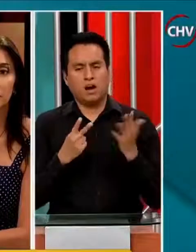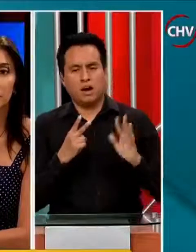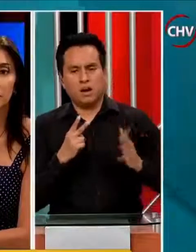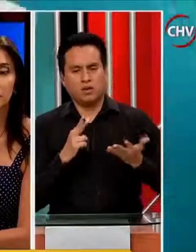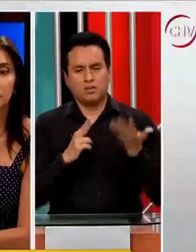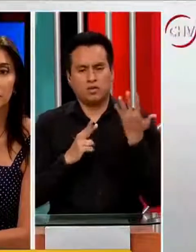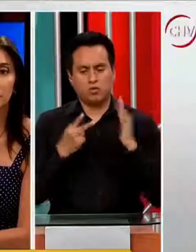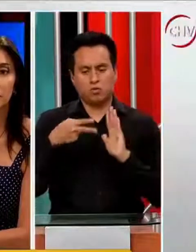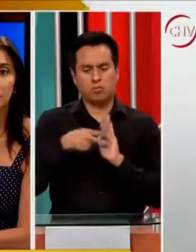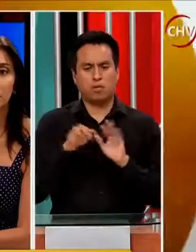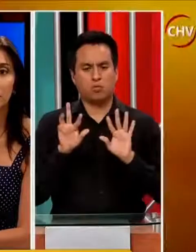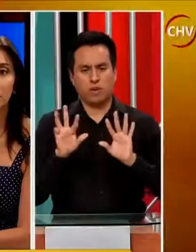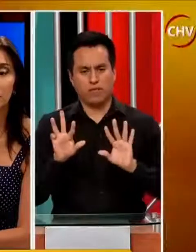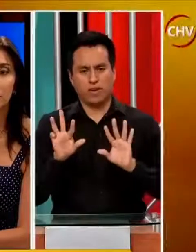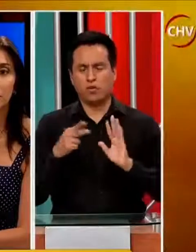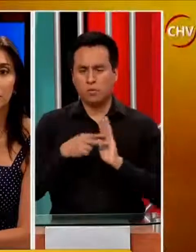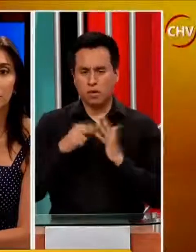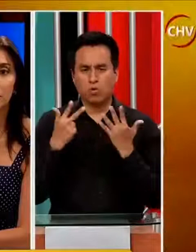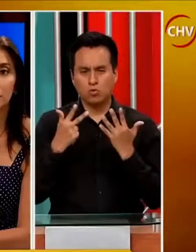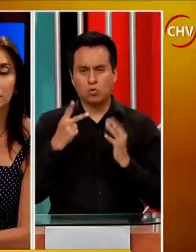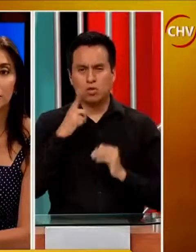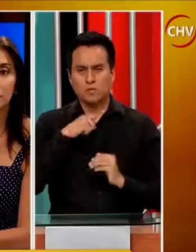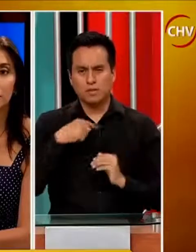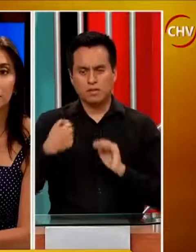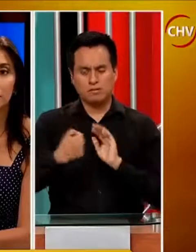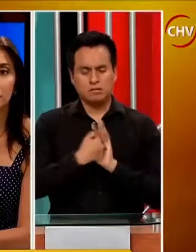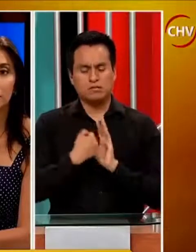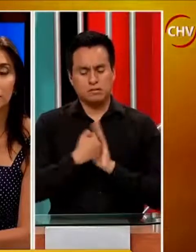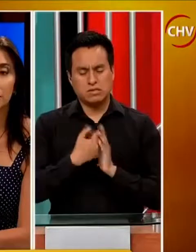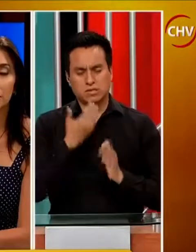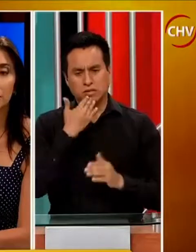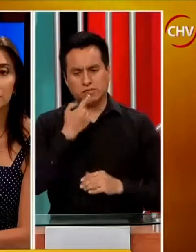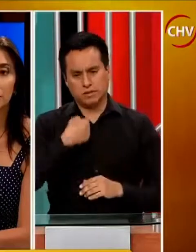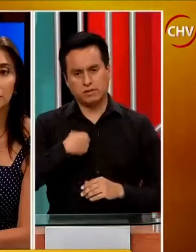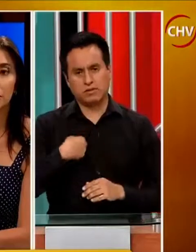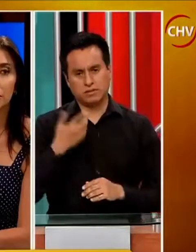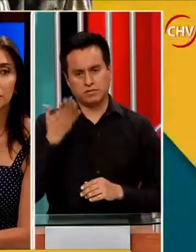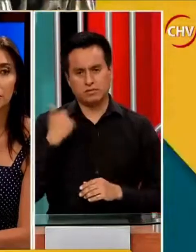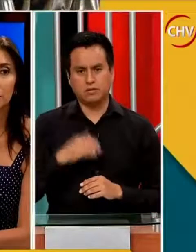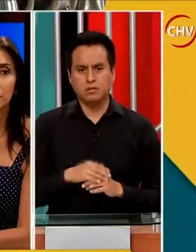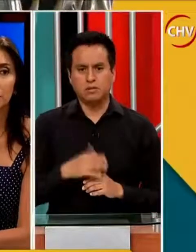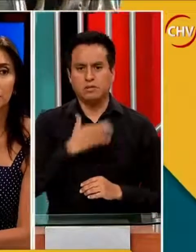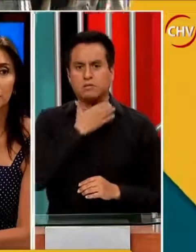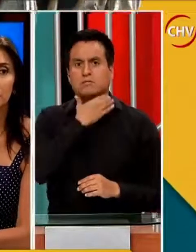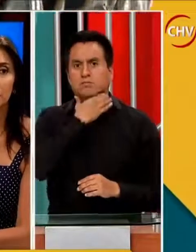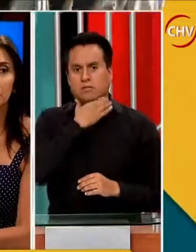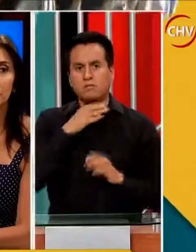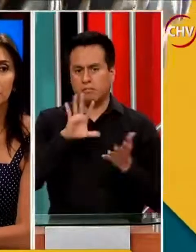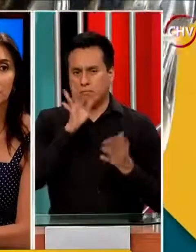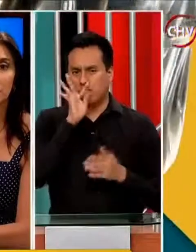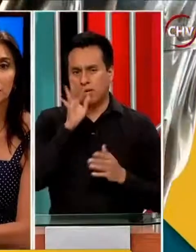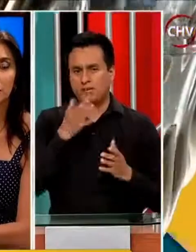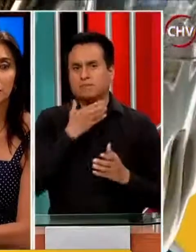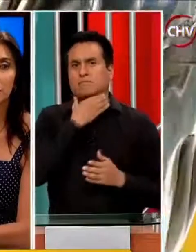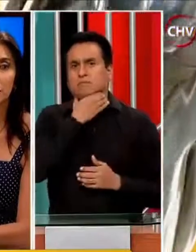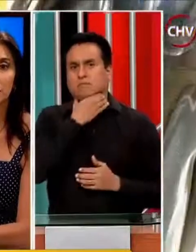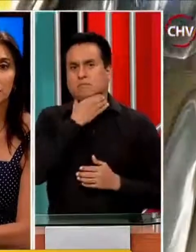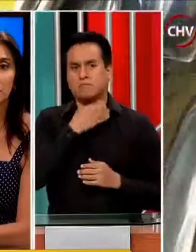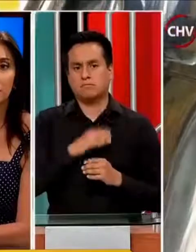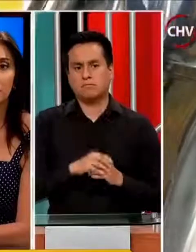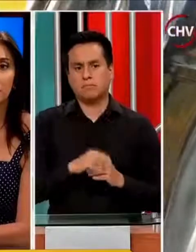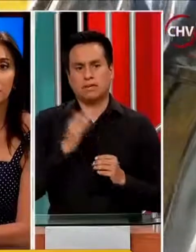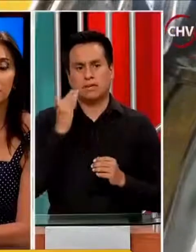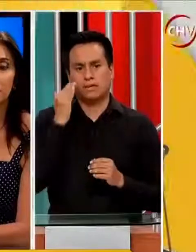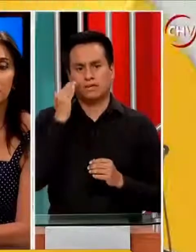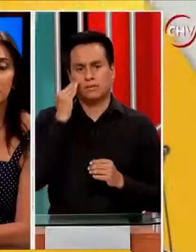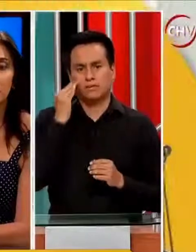del 2009 o el 2008 fue la última vez que me agredió físicamente. Quería ahorcarla, mamá. Me tuvo...